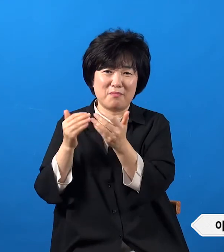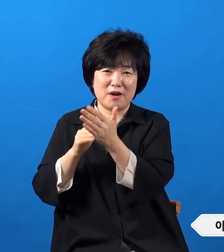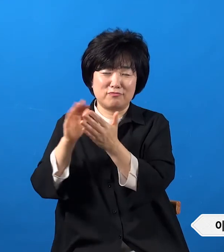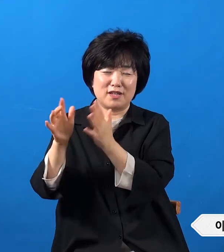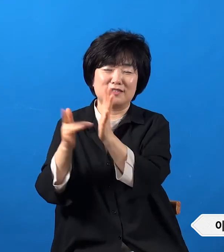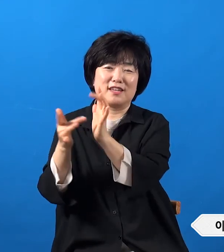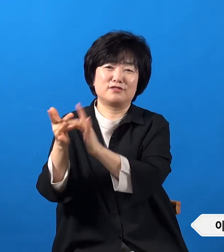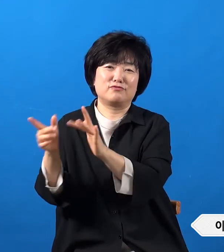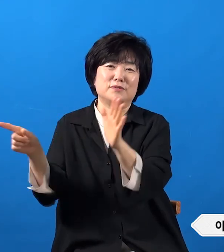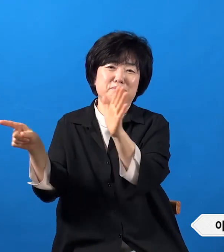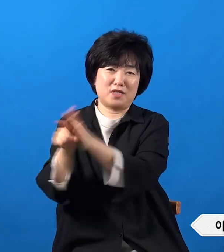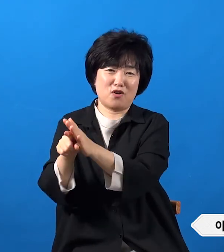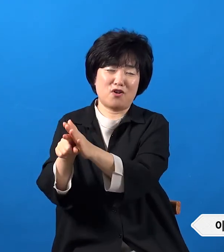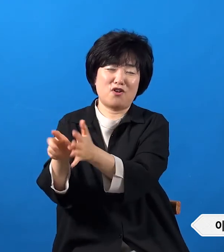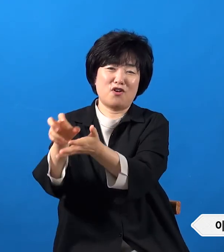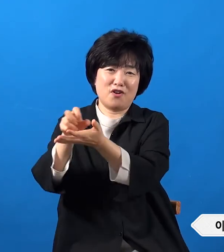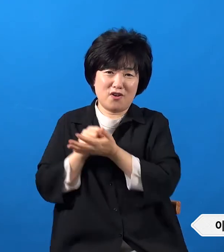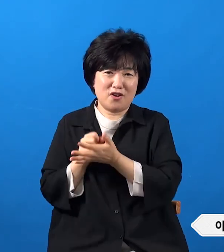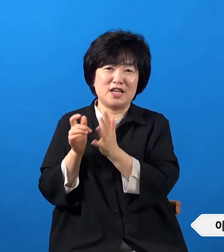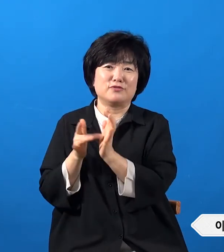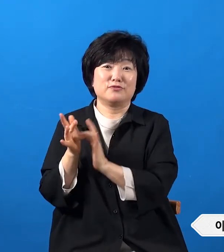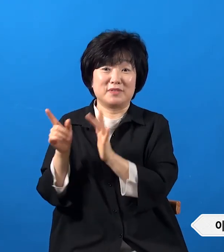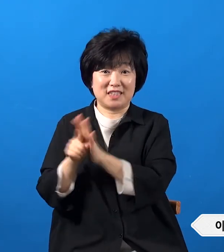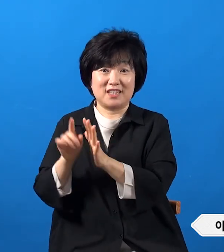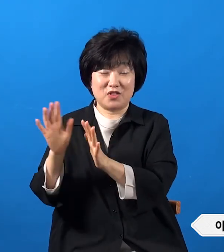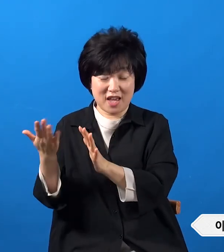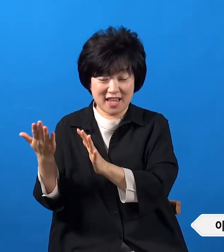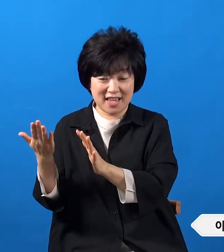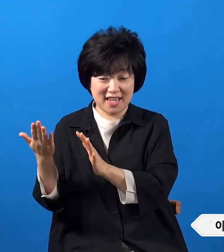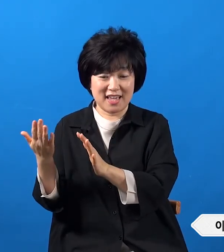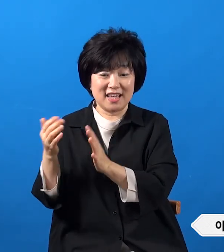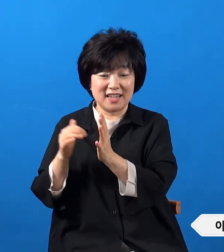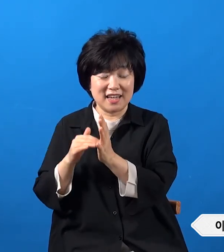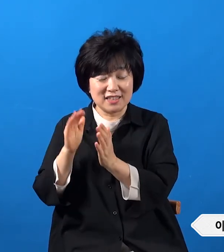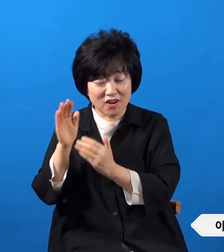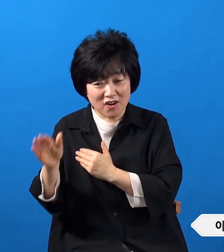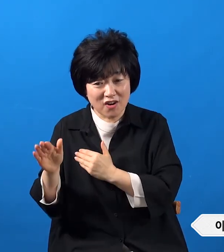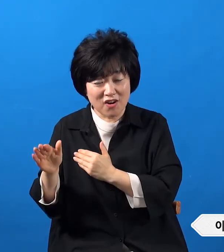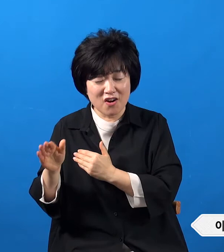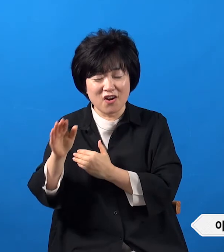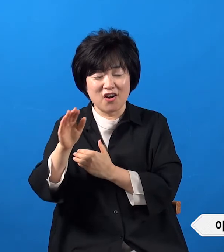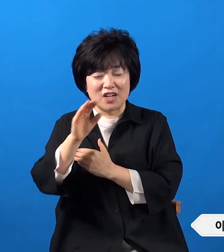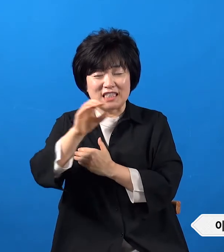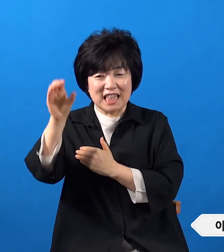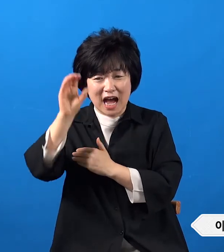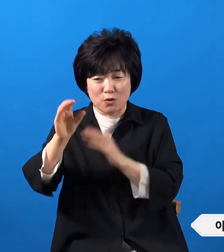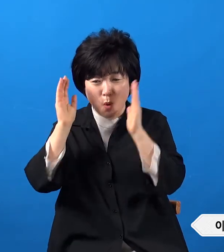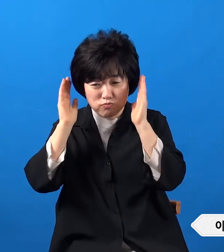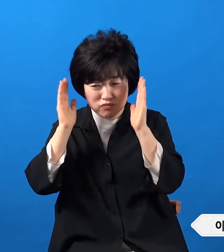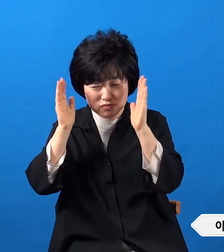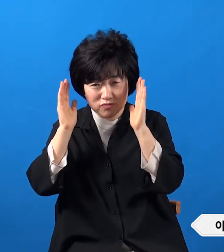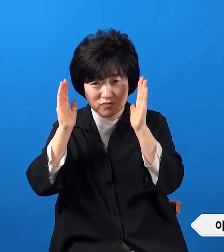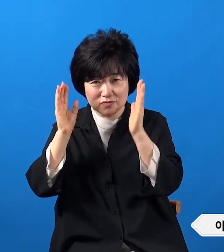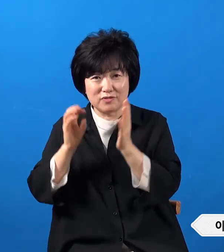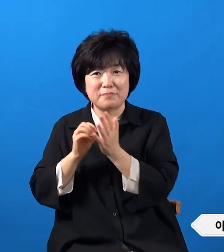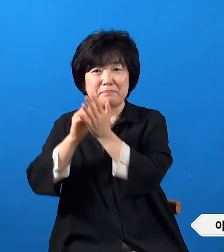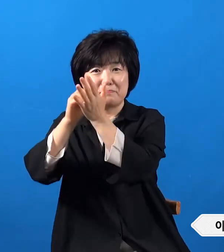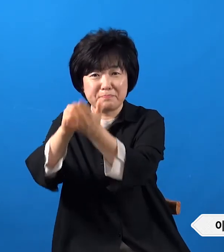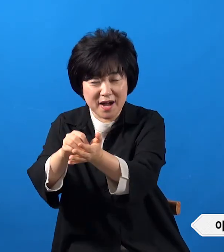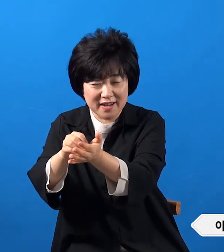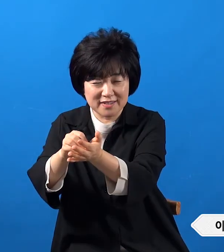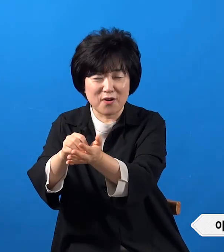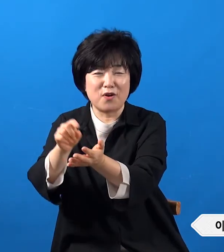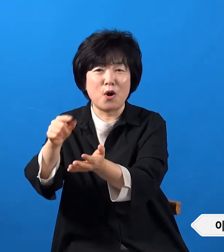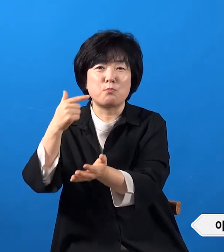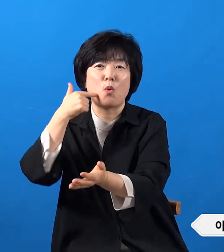예수님을 영접하고 그가 그리스도인이 되었을 뿐만 아니라 이 말씀을 더 공부하기 위해서 그가 신학교에 들어가요. 그리고